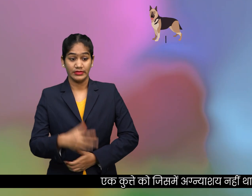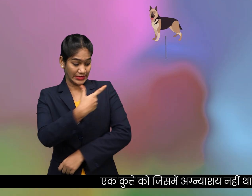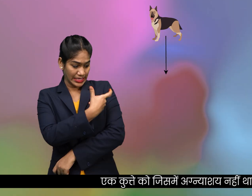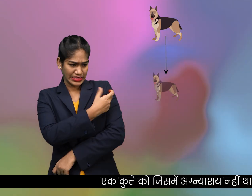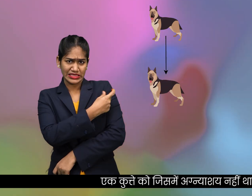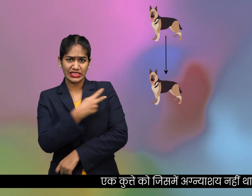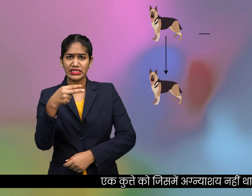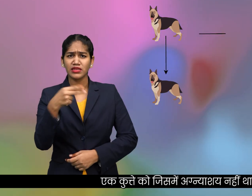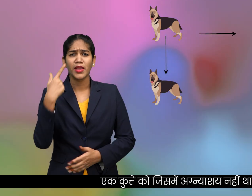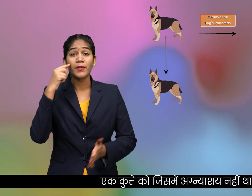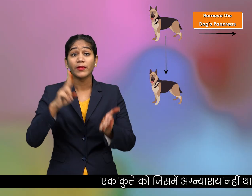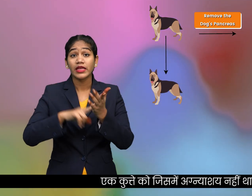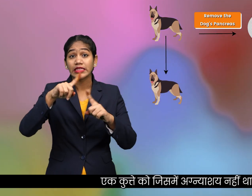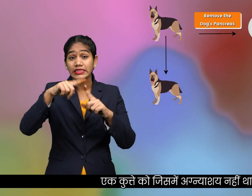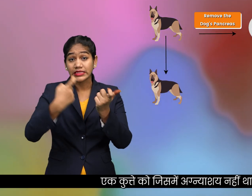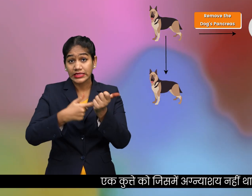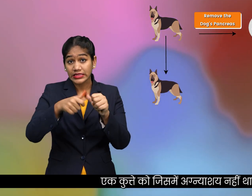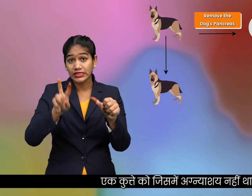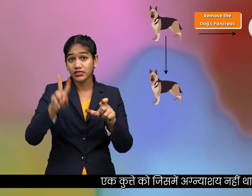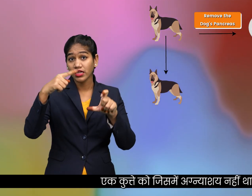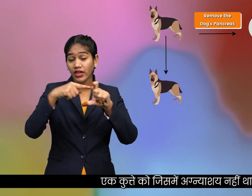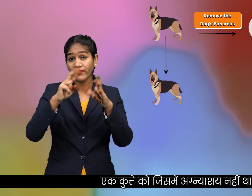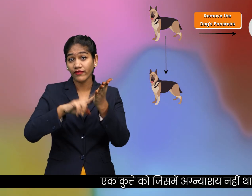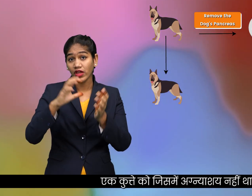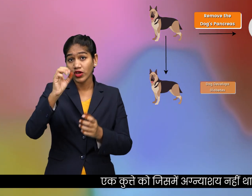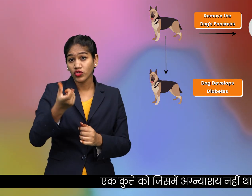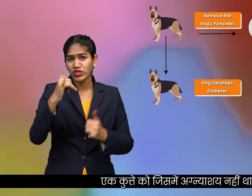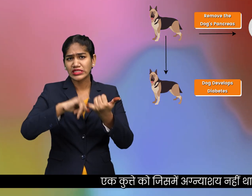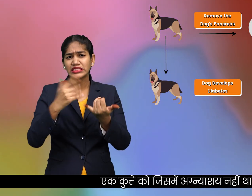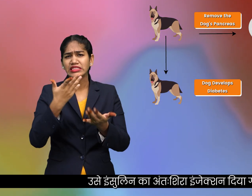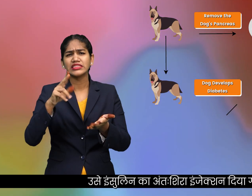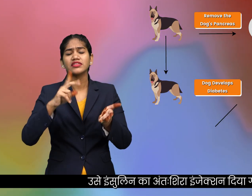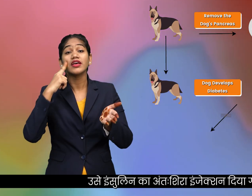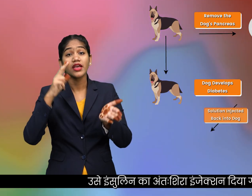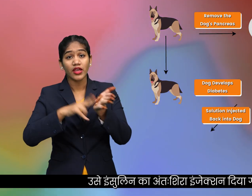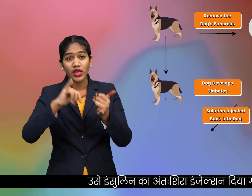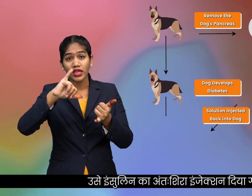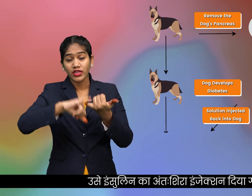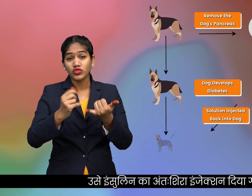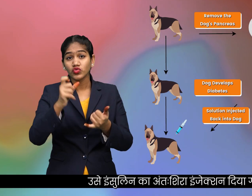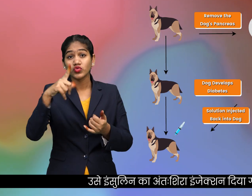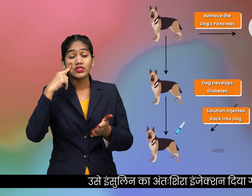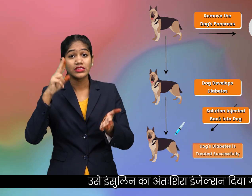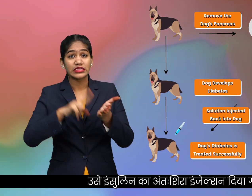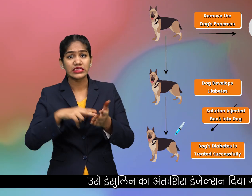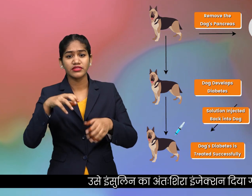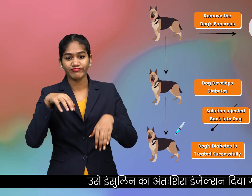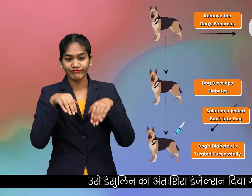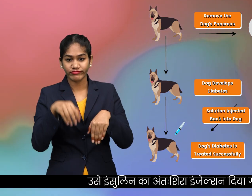एक कुत्ते को जिसमें अग्न्याशय नहीं था उसे इंसुलिन का